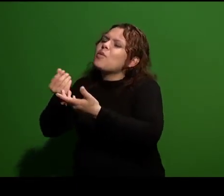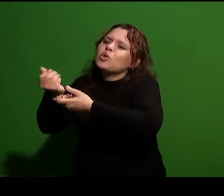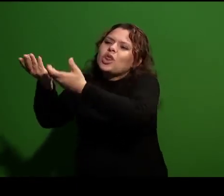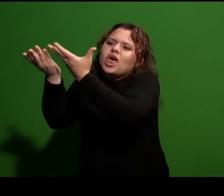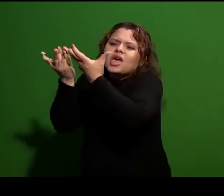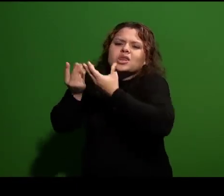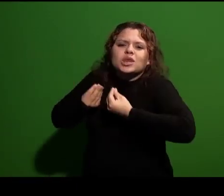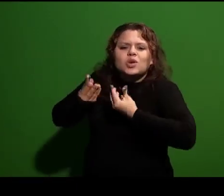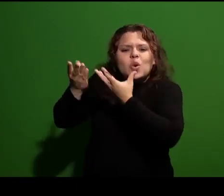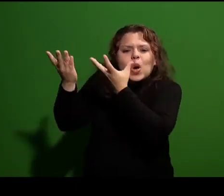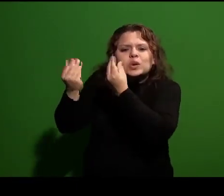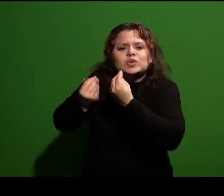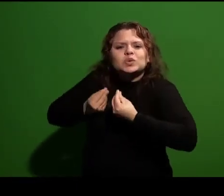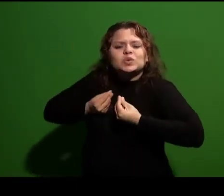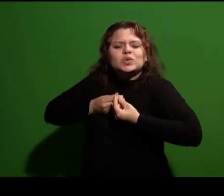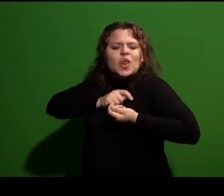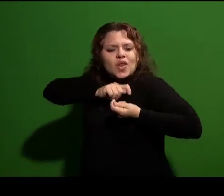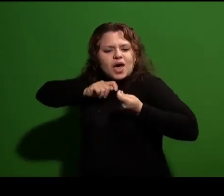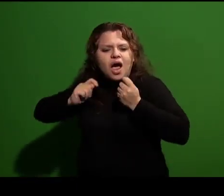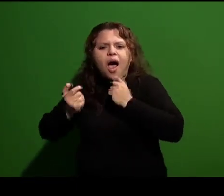reavivamiento, ¿qué puede lograrlo?